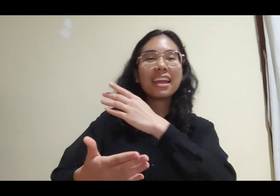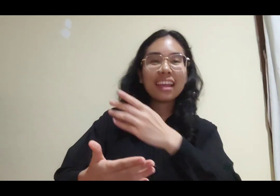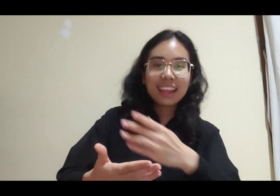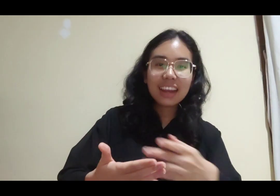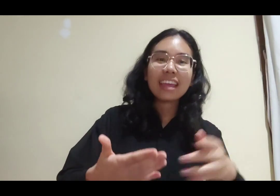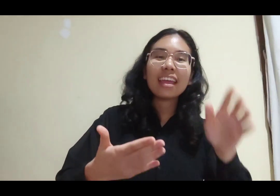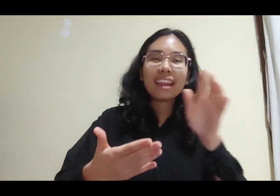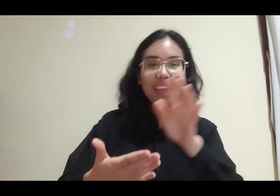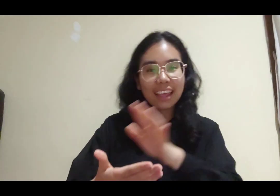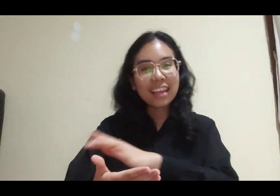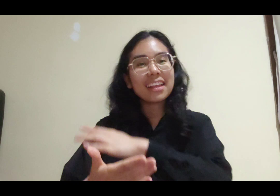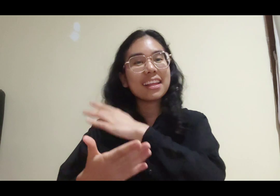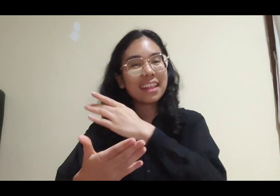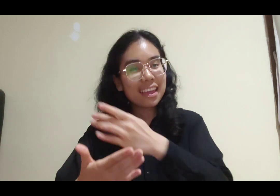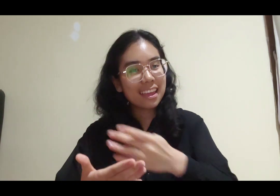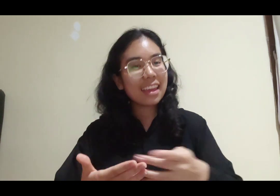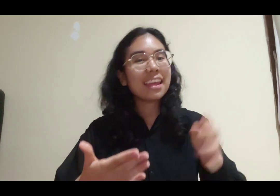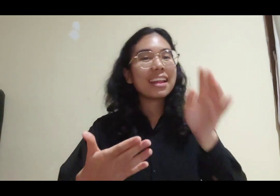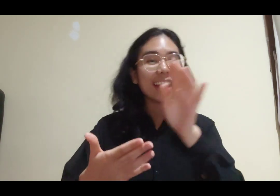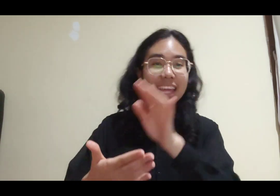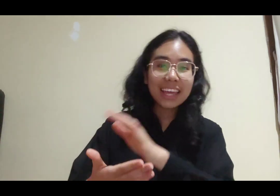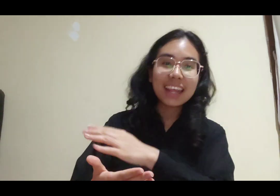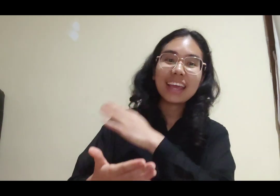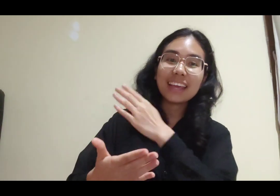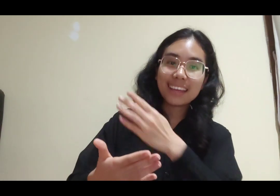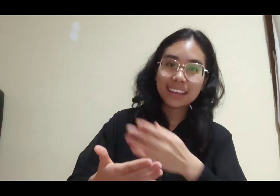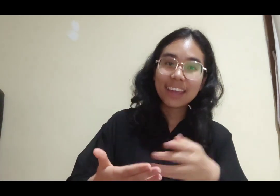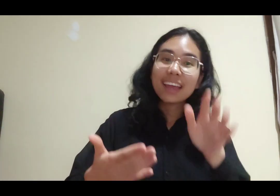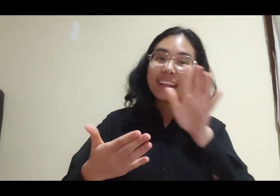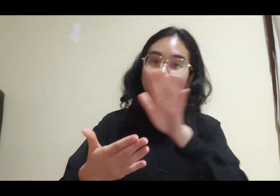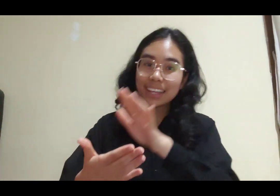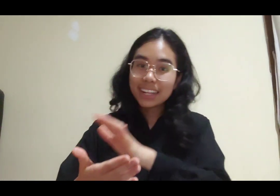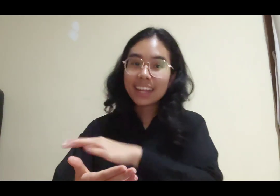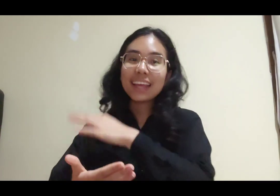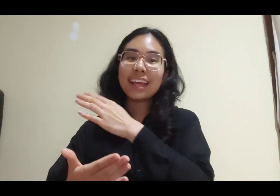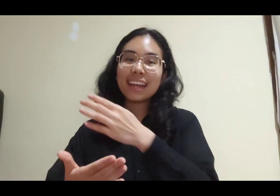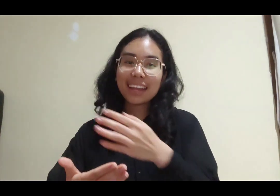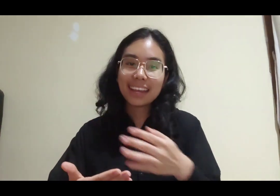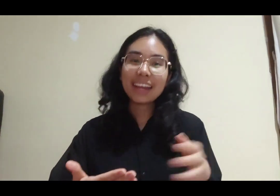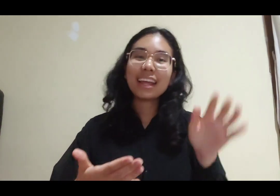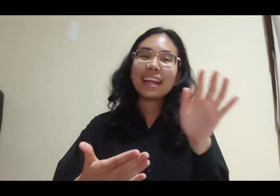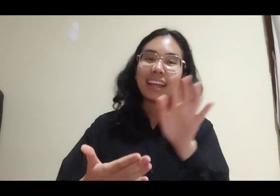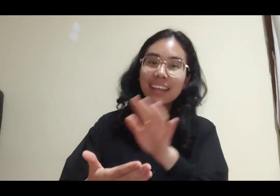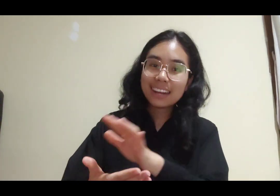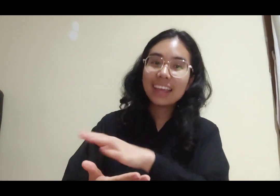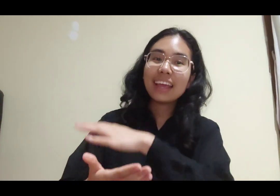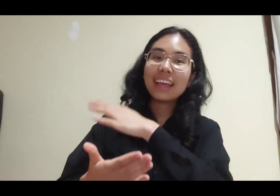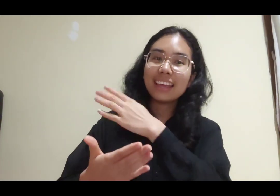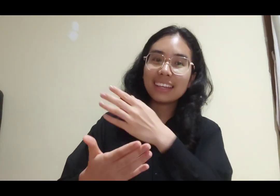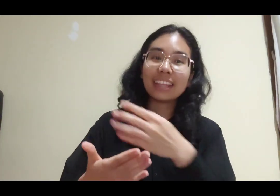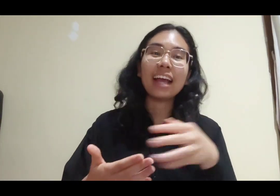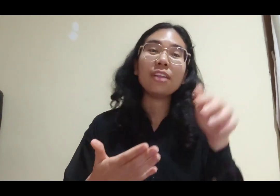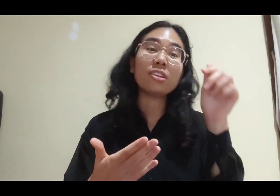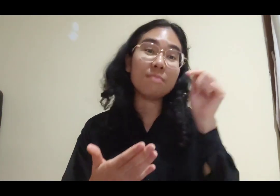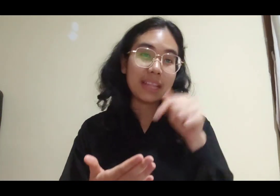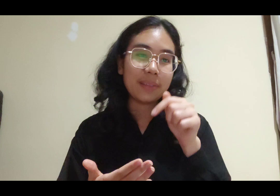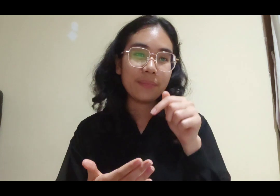tereng, tereng, tereng, tereng, teng, tereng, teng. Jadi tangannya to the beat.